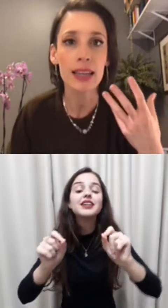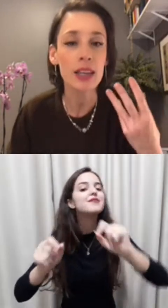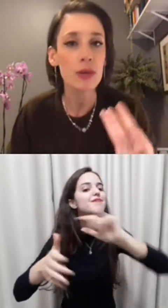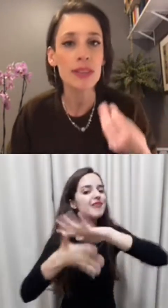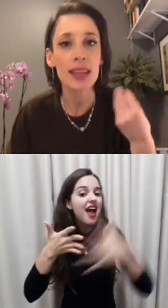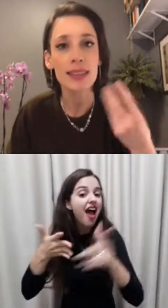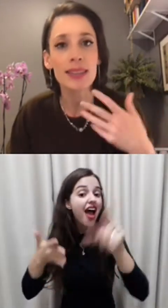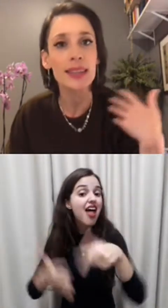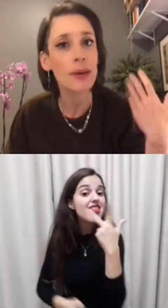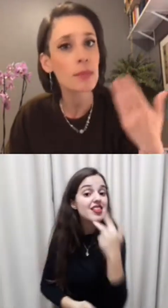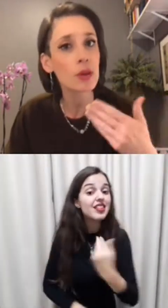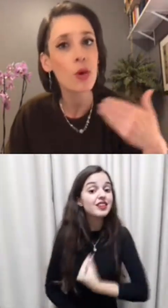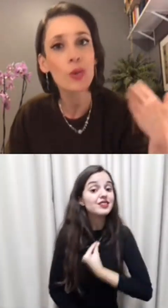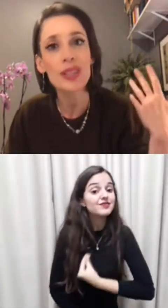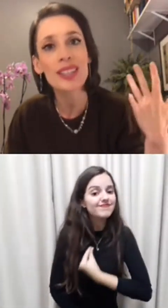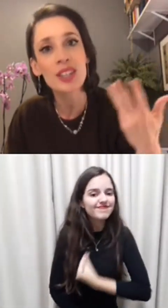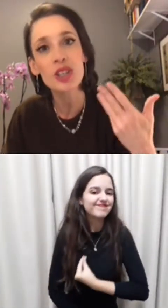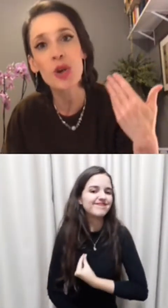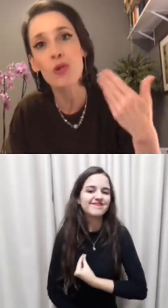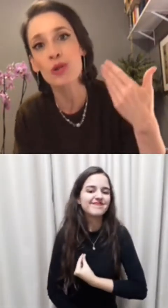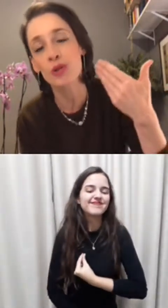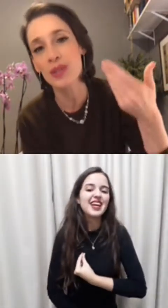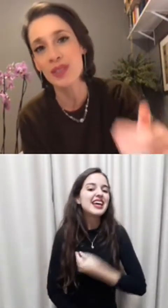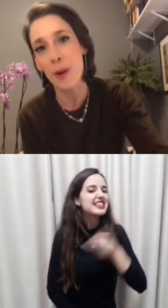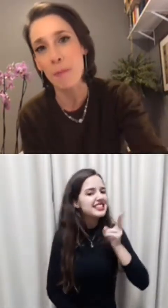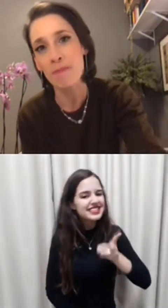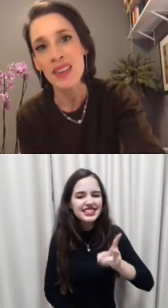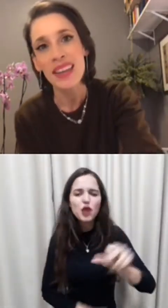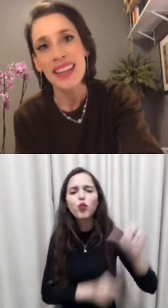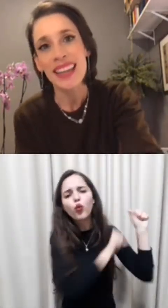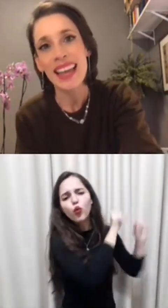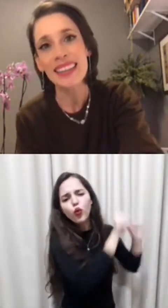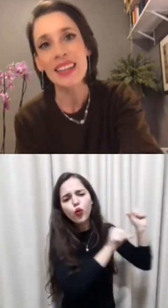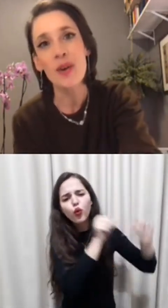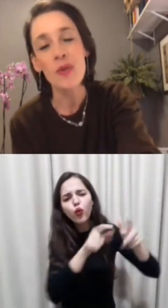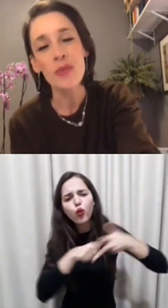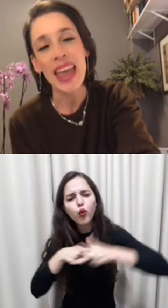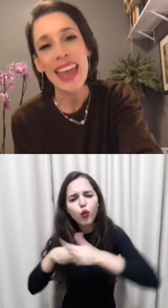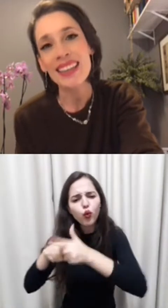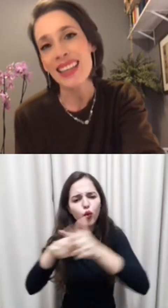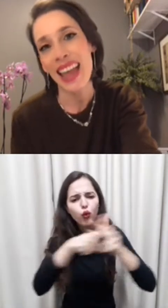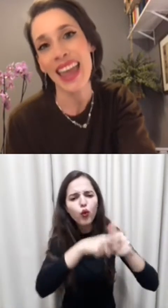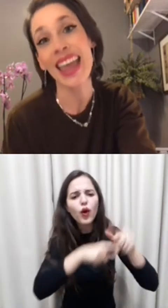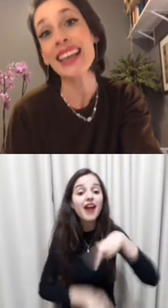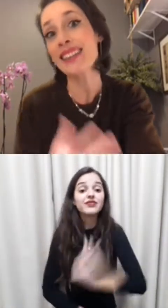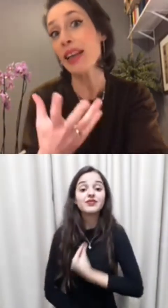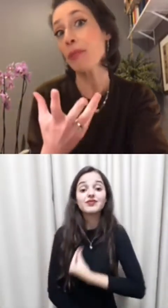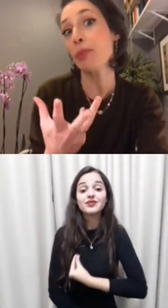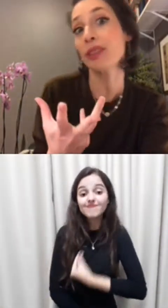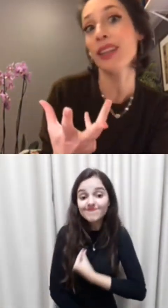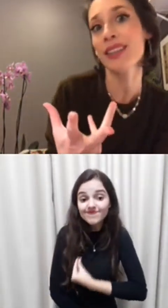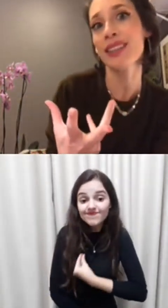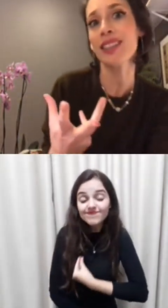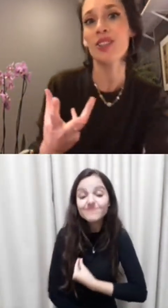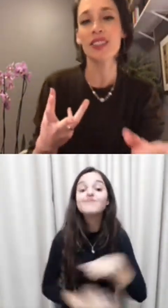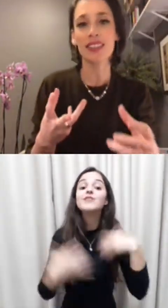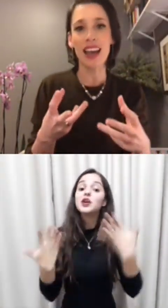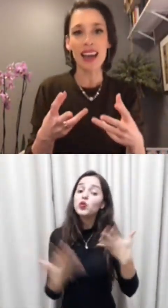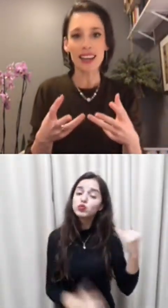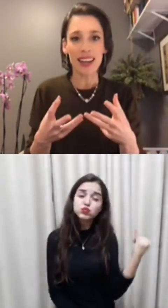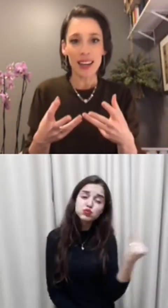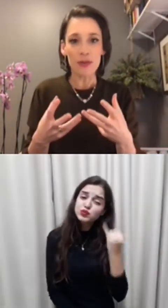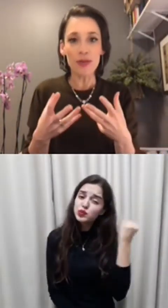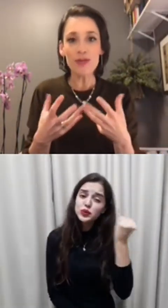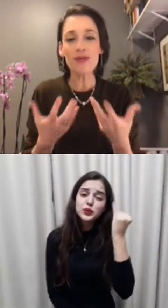a língua está sempre em constante construção. Né? Então, eis a importância de